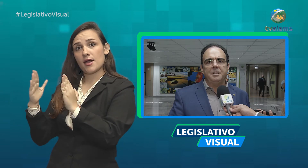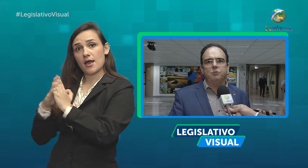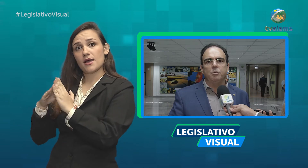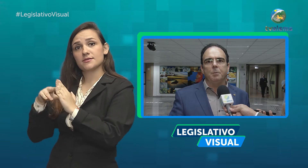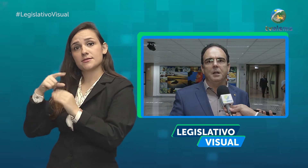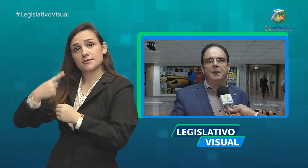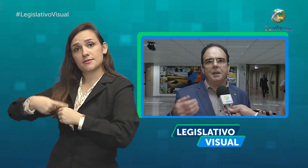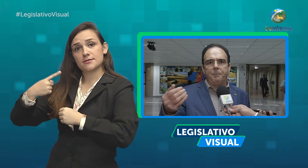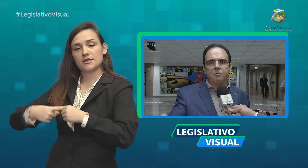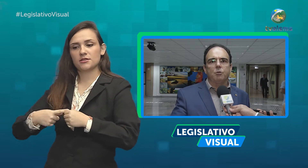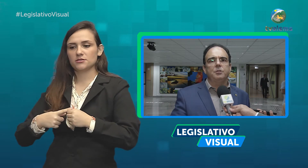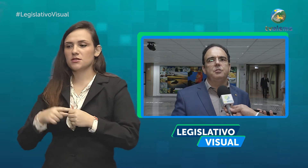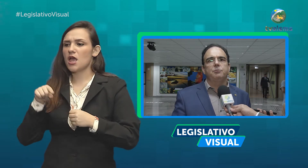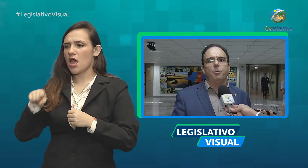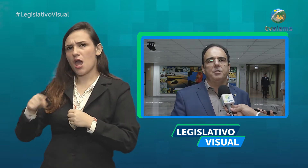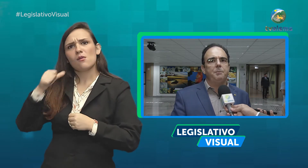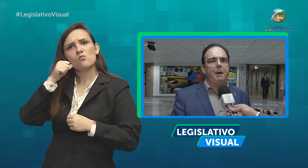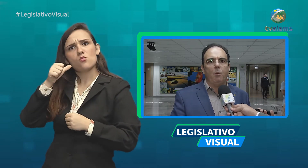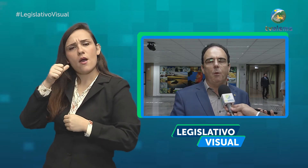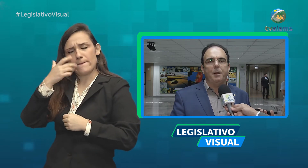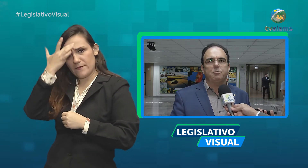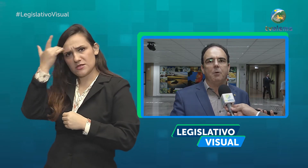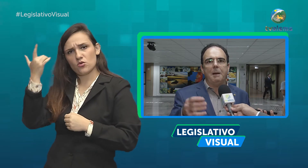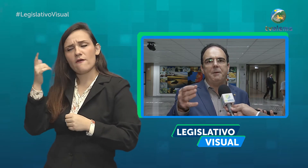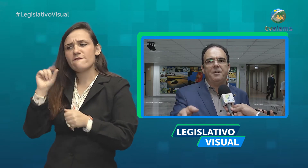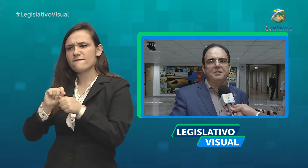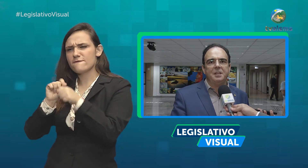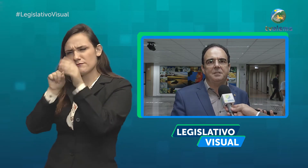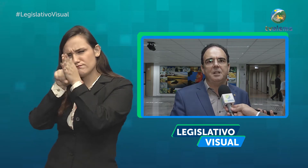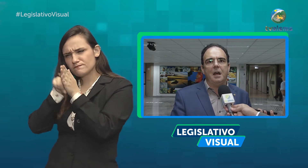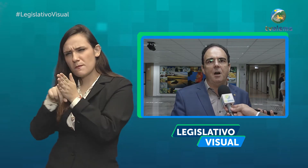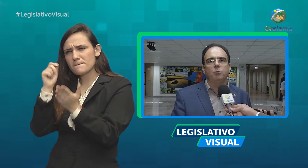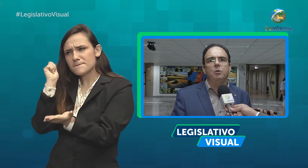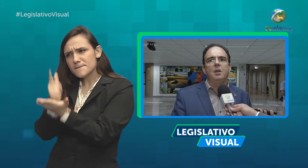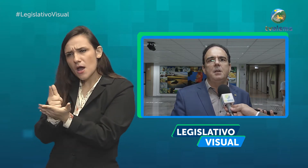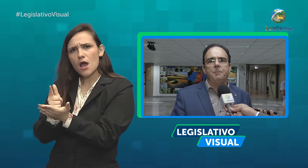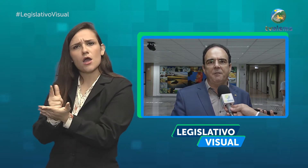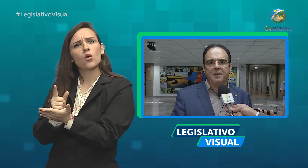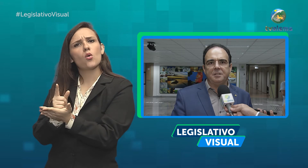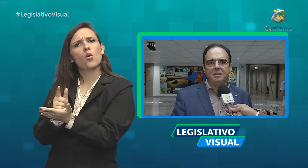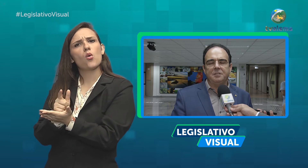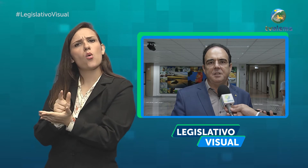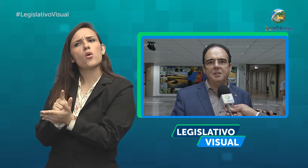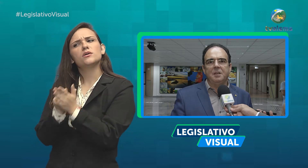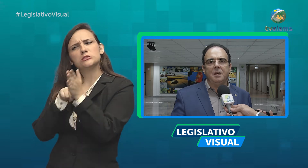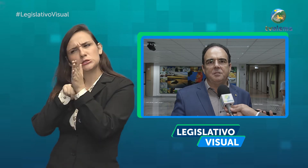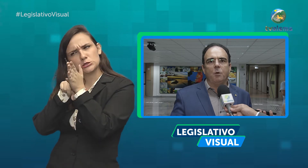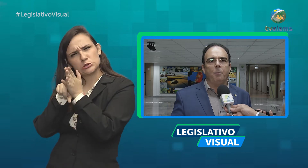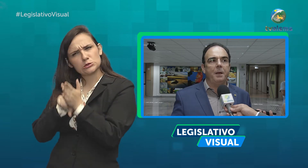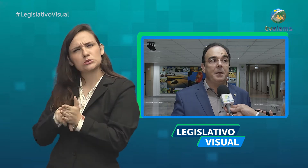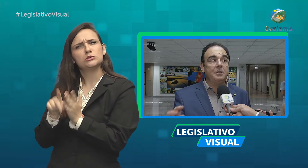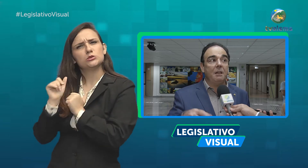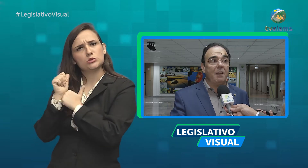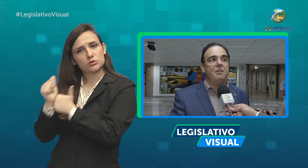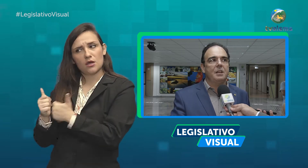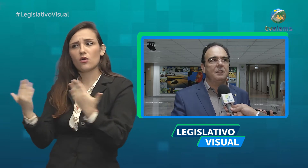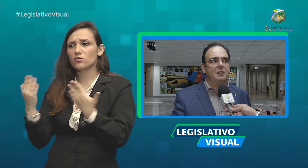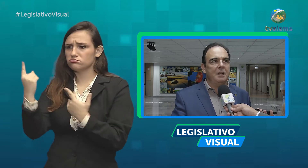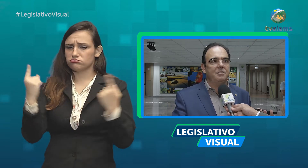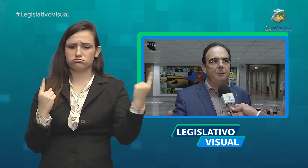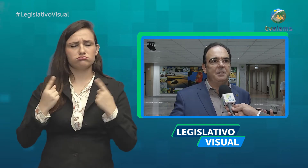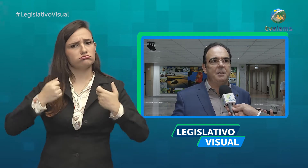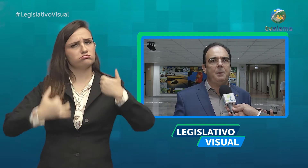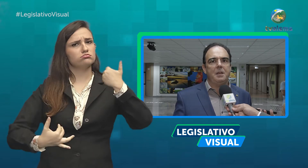numa residência urbana em que a pessoa se dispôs e pagou o particular para fazer esse laudo e para fazer esse acompanhamento, e ela vai vir